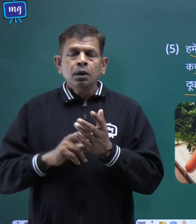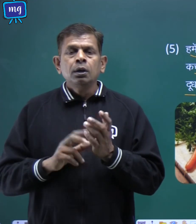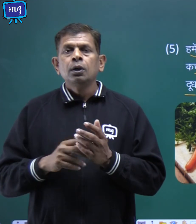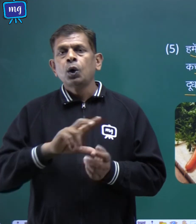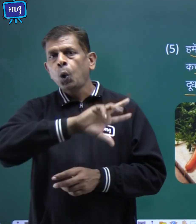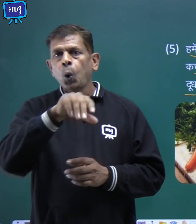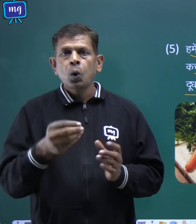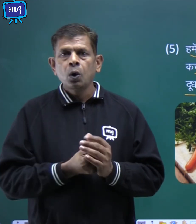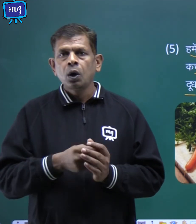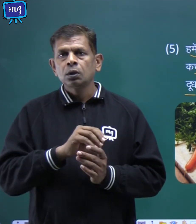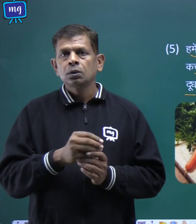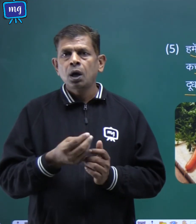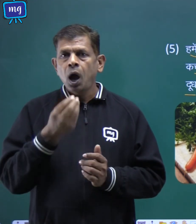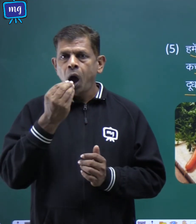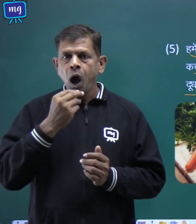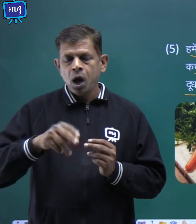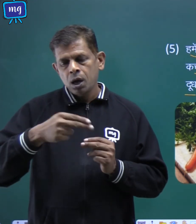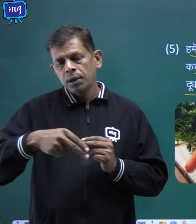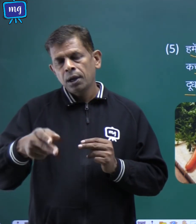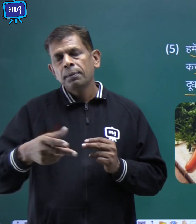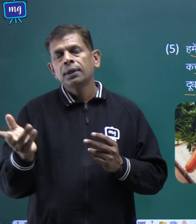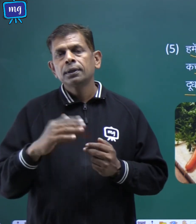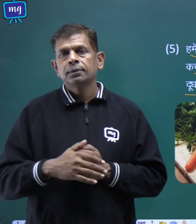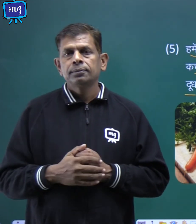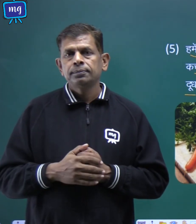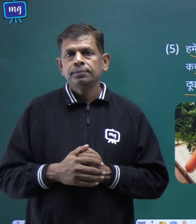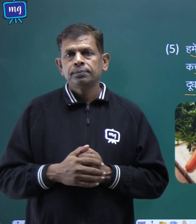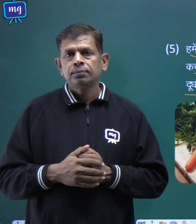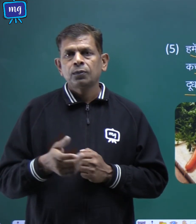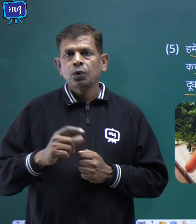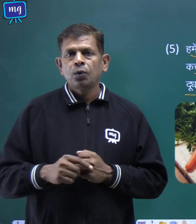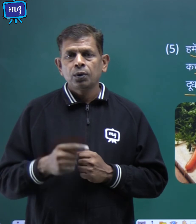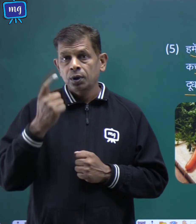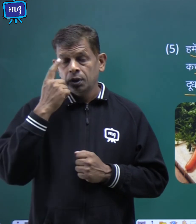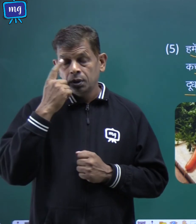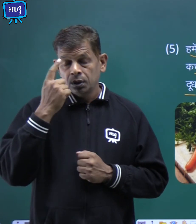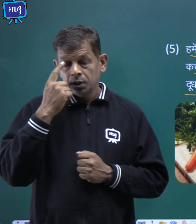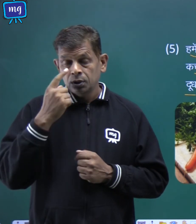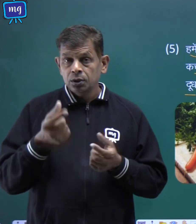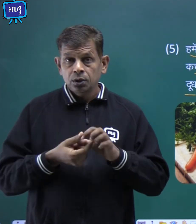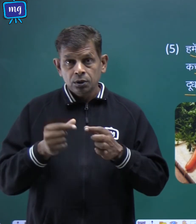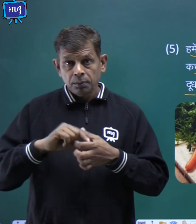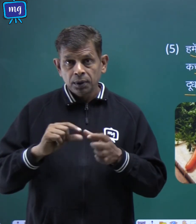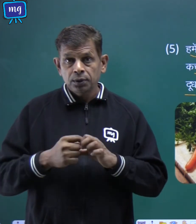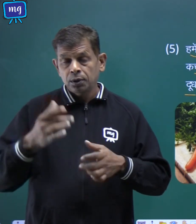आहार नियमित लेना चाहिए क्योंकि नेत्र संबंधी रोग